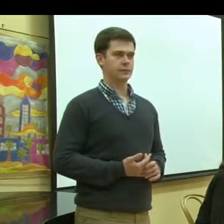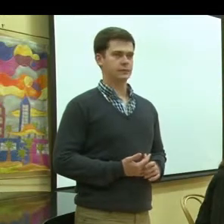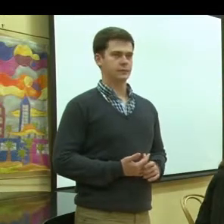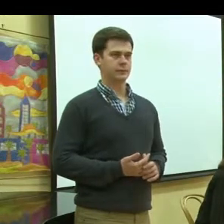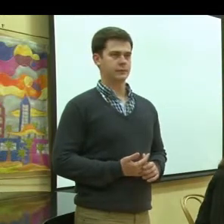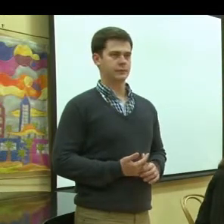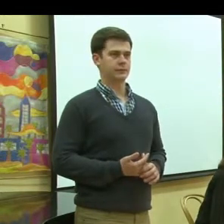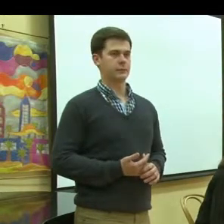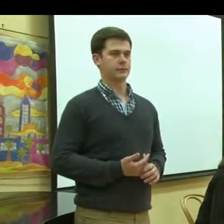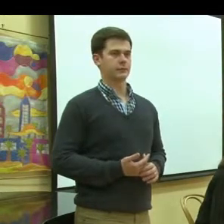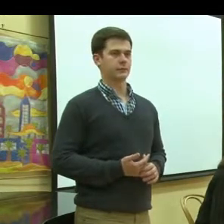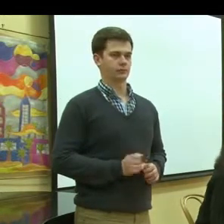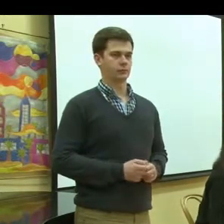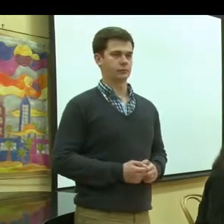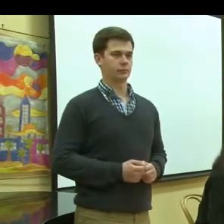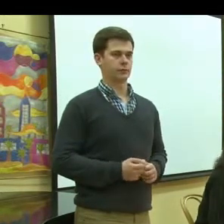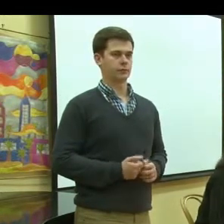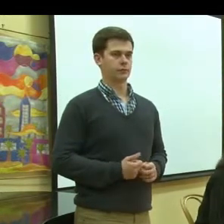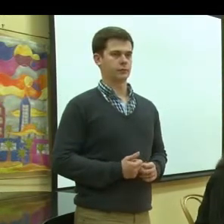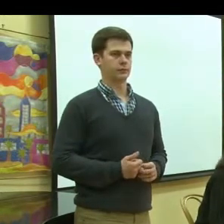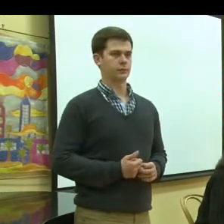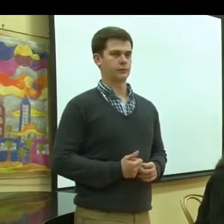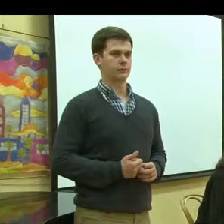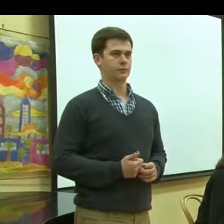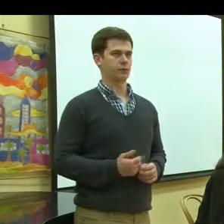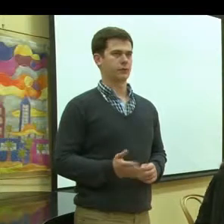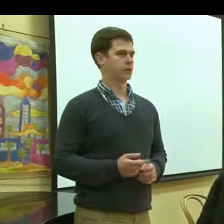Sí, lógico, hay ciertas cuestiones que son, por ejemplo,